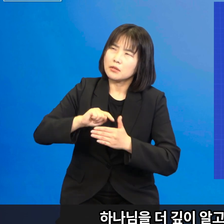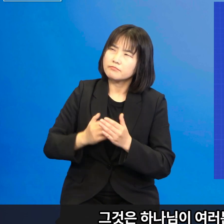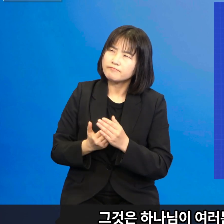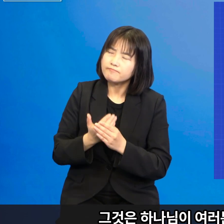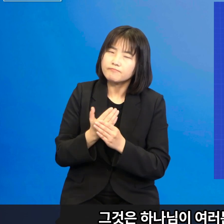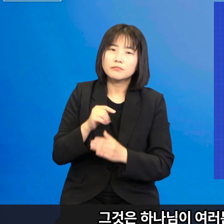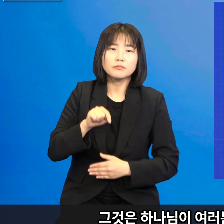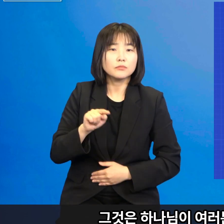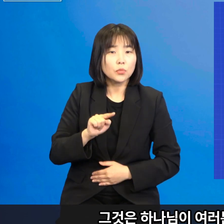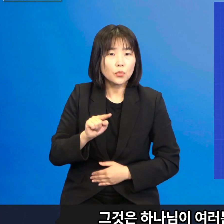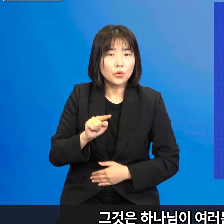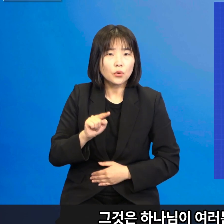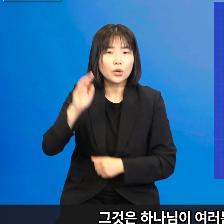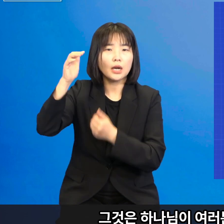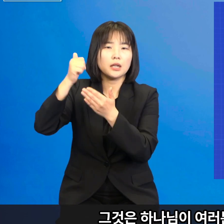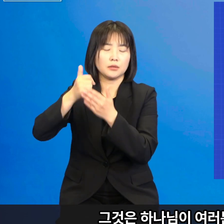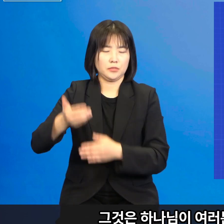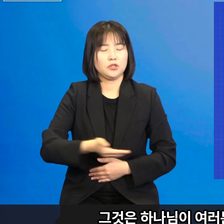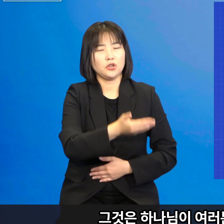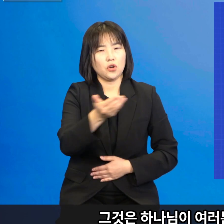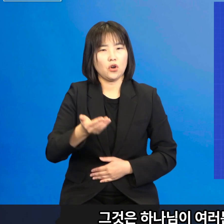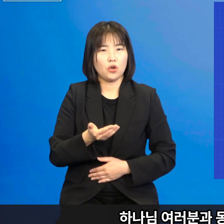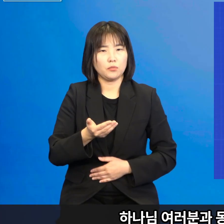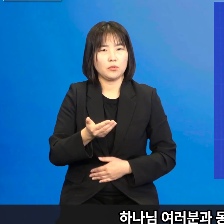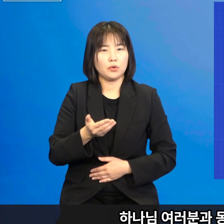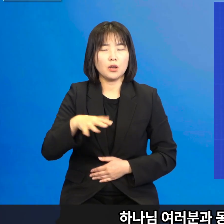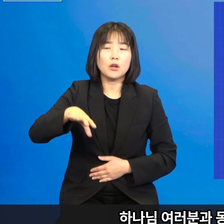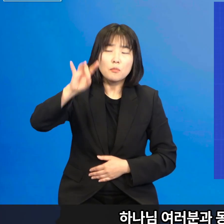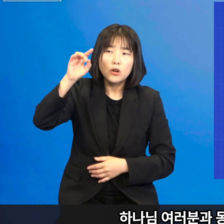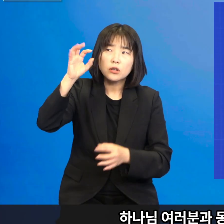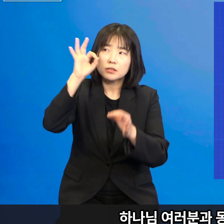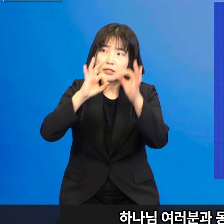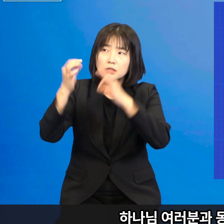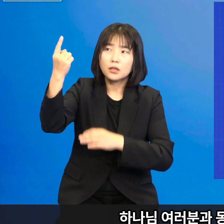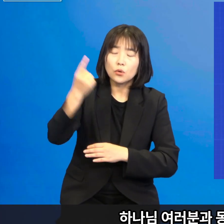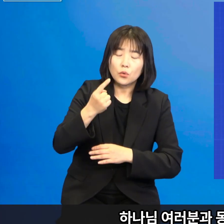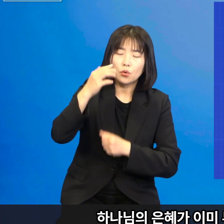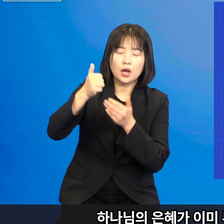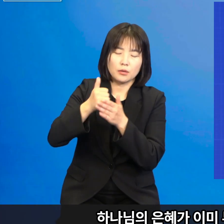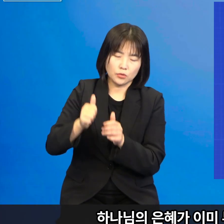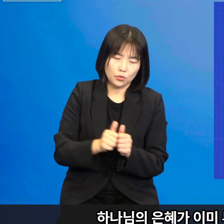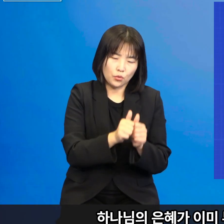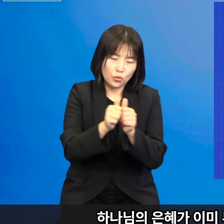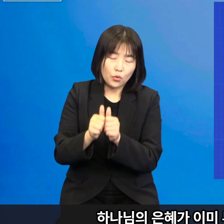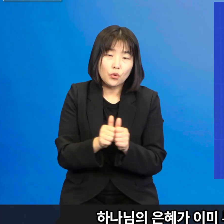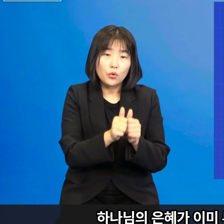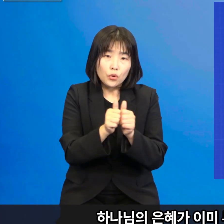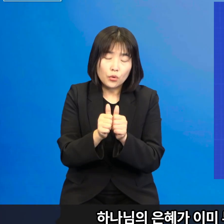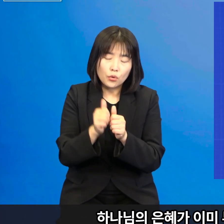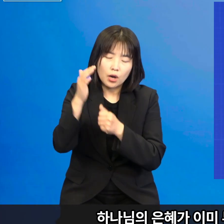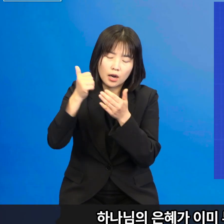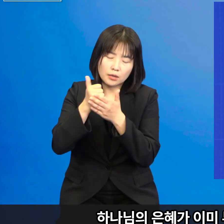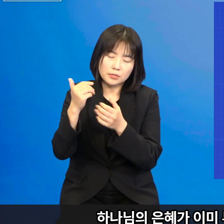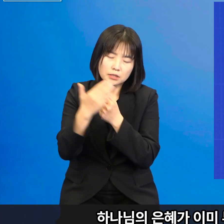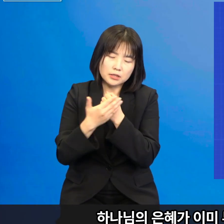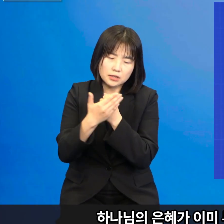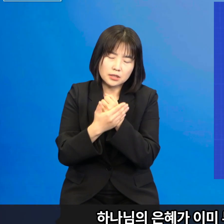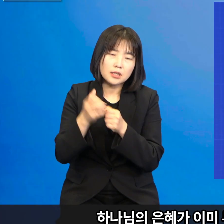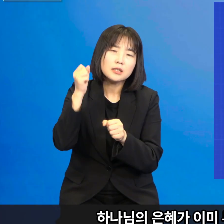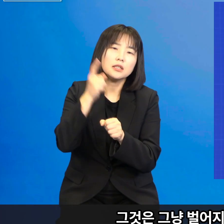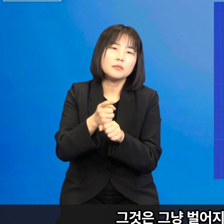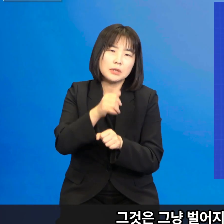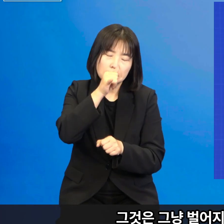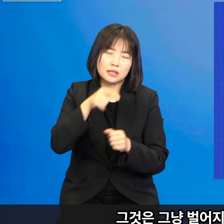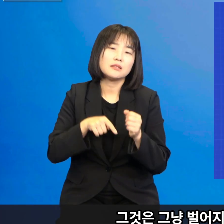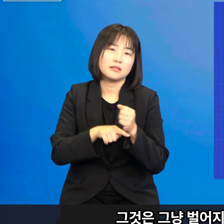것은, 그것은 하나님이 여러분에게 찾아왔다는 것이고 하나님 여러분과 동행하신다는 것이고 하나님의 은혜가 이미 부어져 있다는